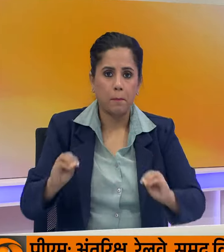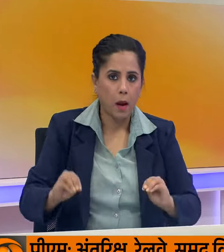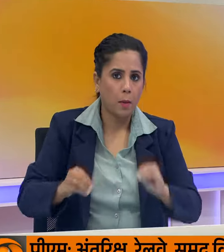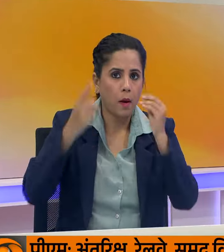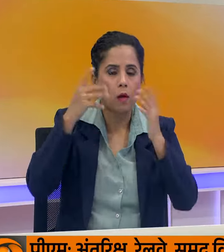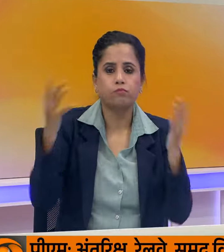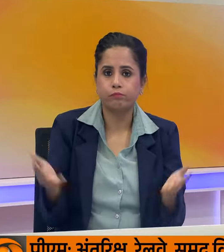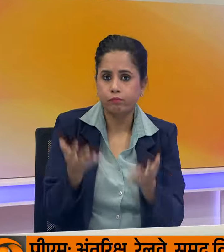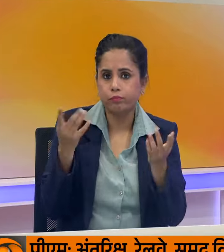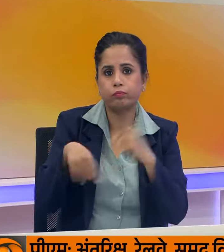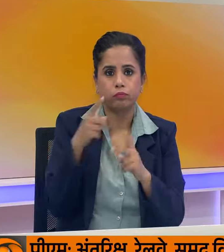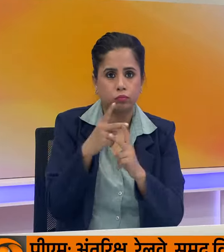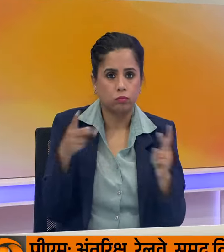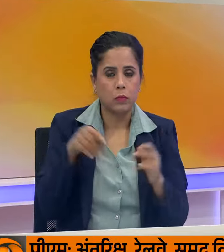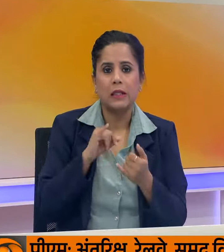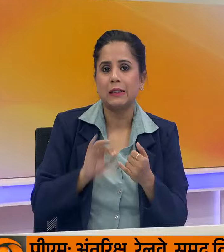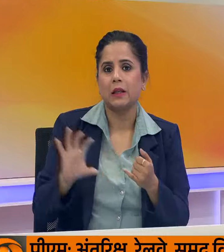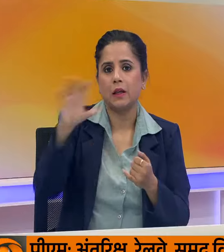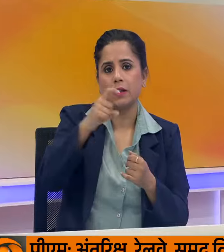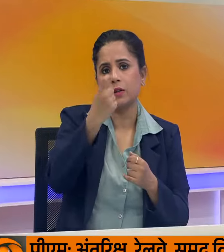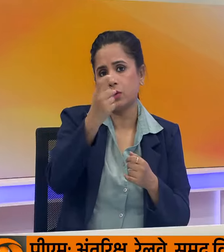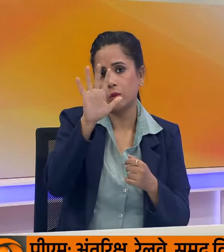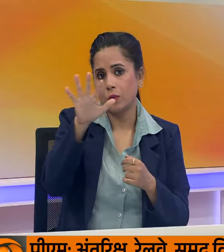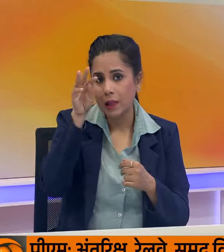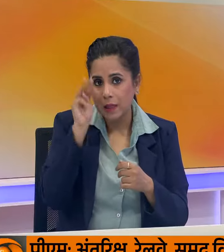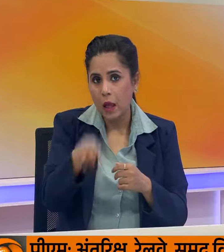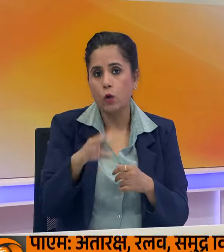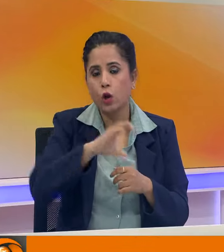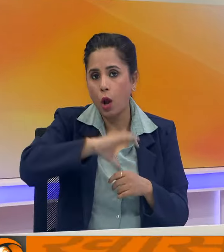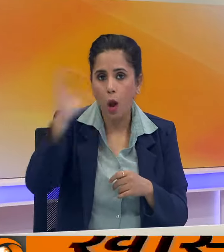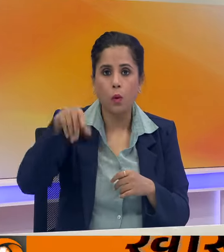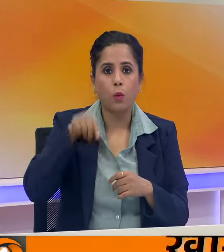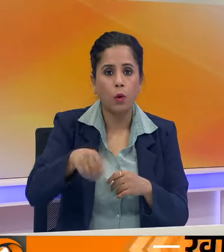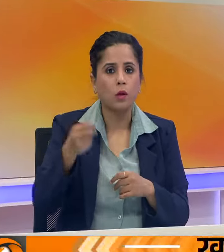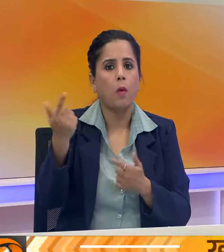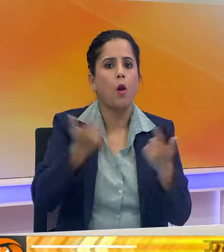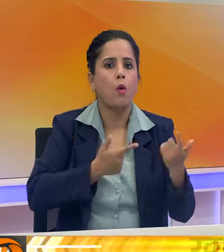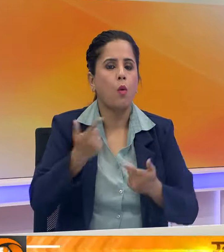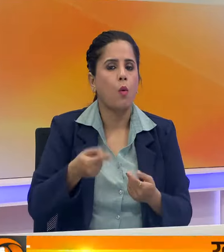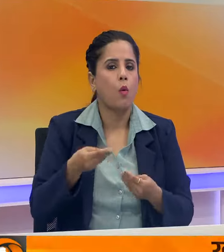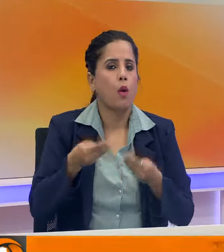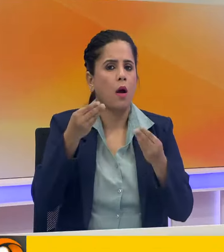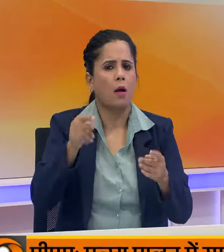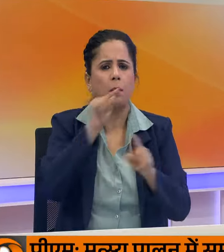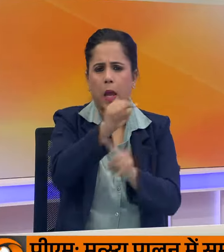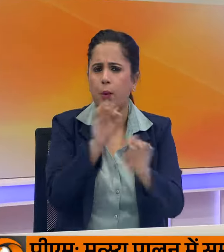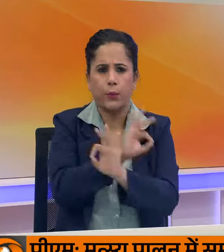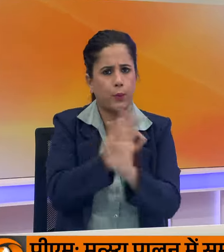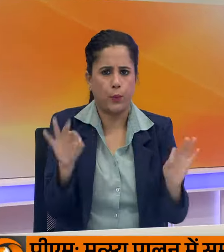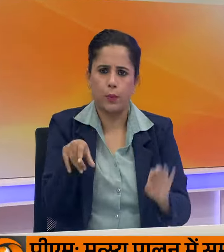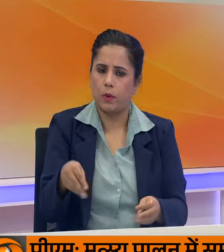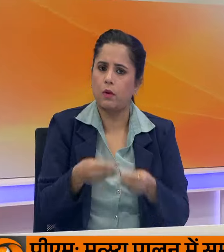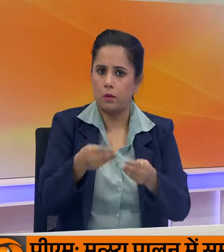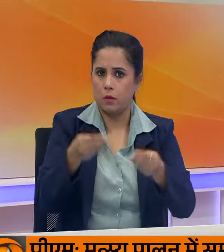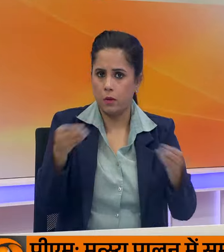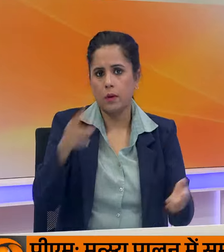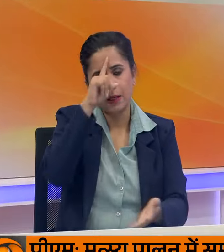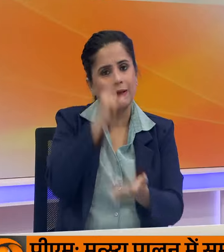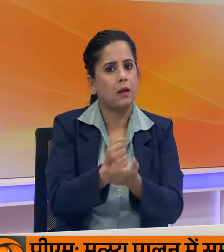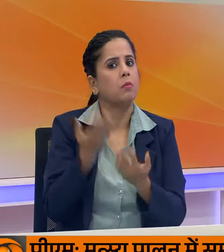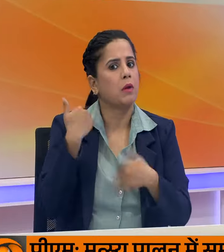को बढ़ावा देने के लिए राज्यों को 75000 करोड़ रुपए का लोन बिना ब्याज के दिए जाने का